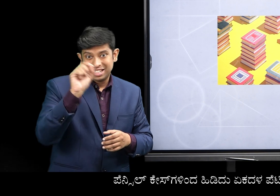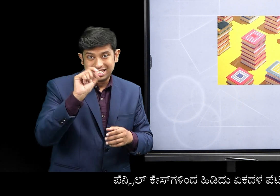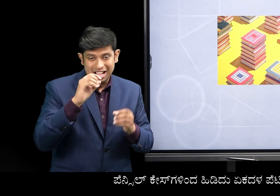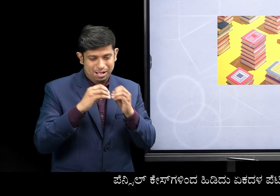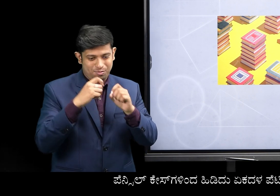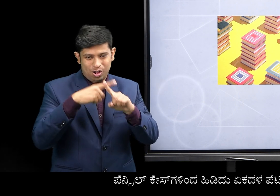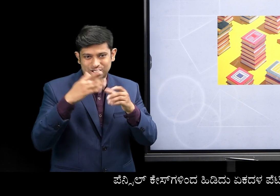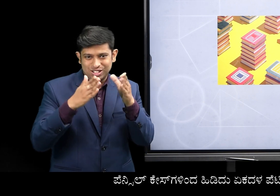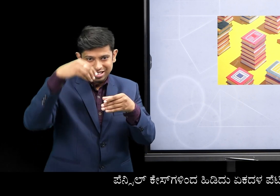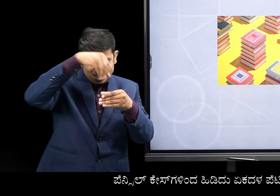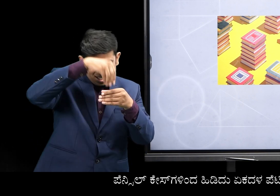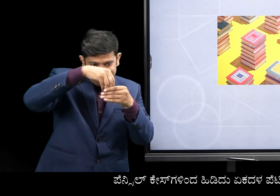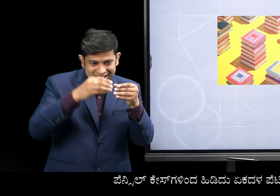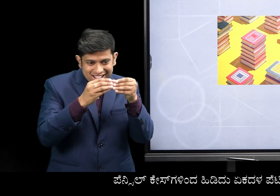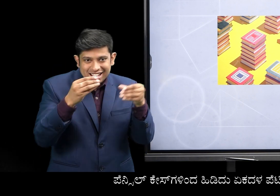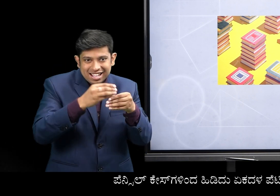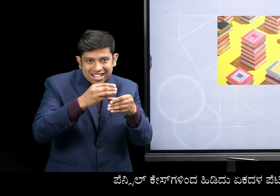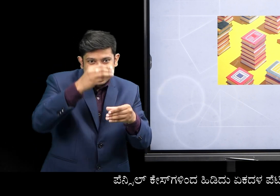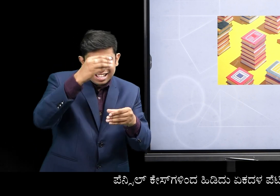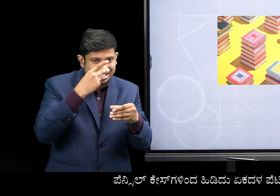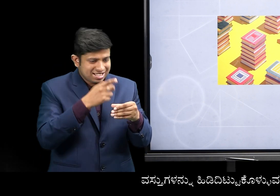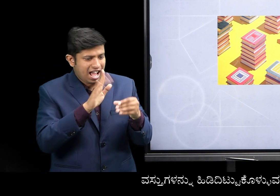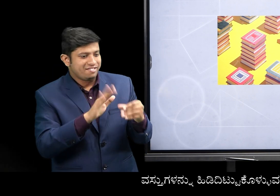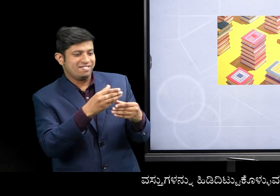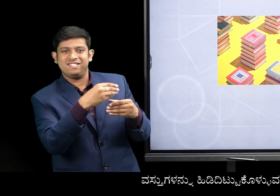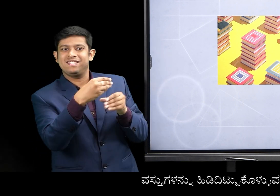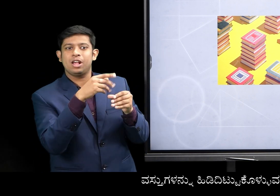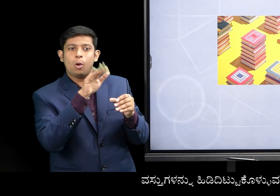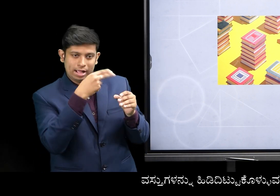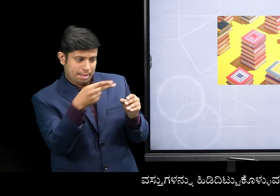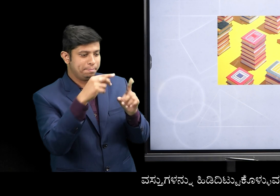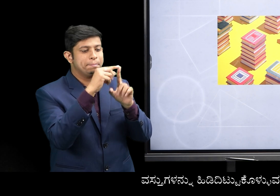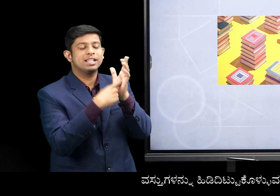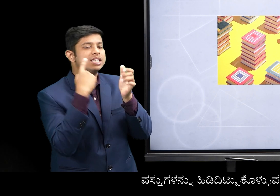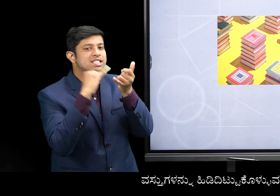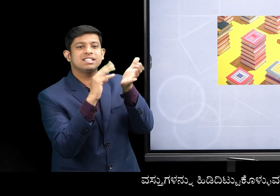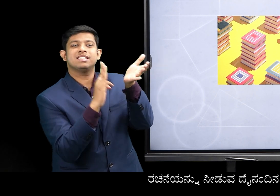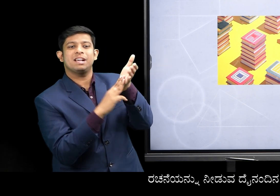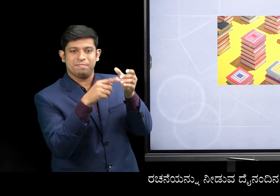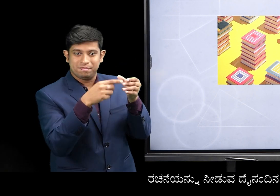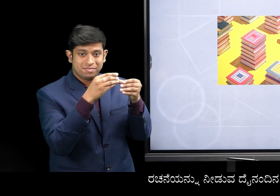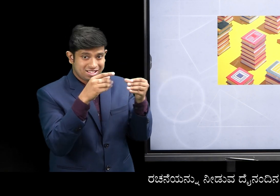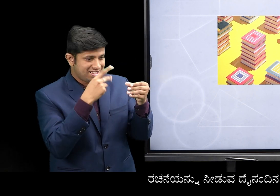ಪೆನ್ಸಿಲ್ ಕೇಸ್ಗಳಿಂದ ಹಿಡಿದು ಏಕದಳ ಪೆಟ್ಟಿಗೆಗಳವರೆಗೆ ಪ್ರಿಸಂಗಳು ವಸ್ತುಗಳನ್ನ ಹಿಡಿದಿಟ್ಟುಕೊಳ್ಳುವ ಮತ್ತು ಅವುಗಳಿಗೆ ರಚನೆಯನ್ನ ನೀಡುವ